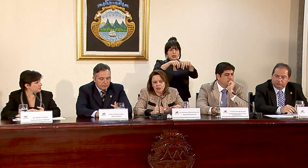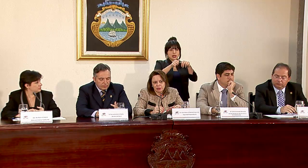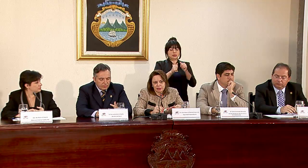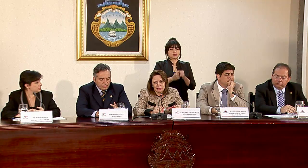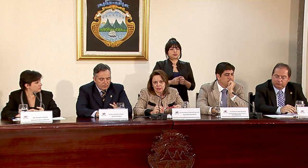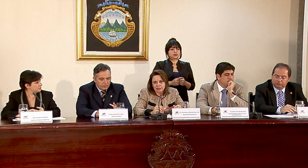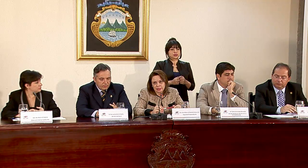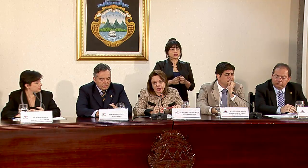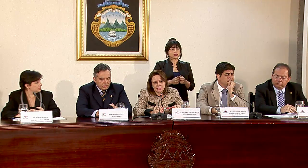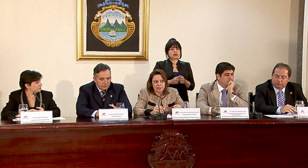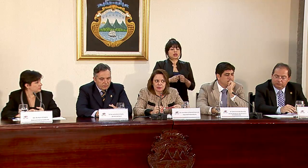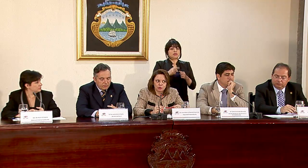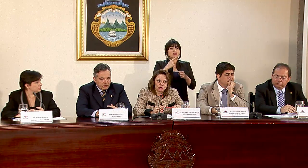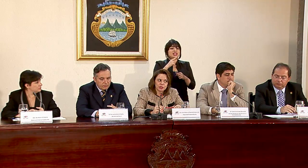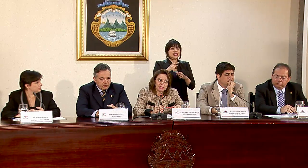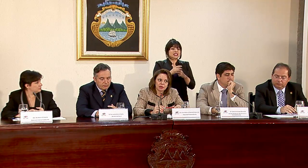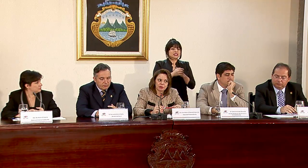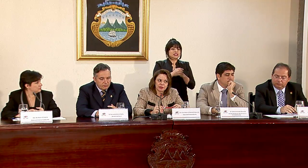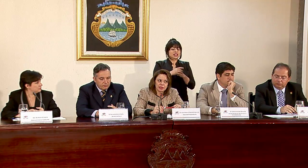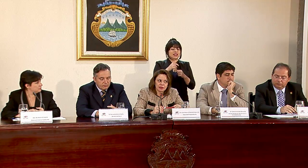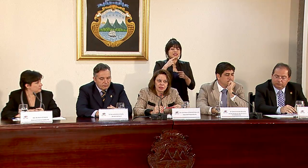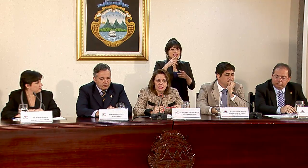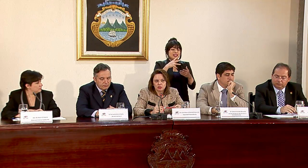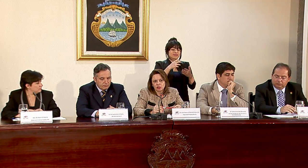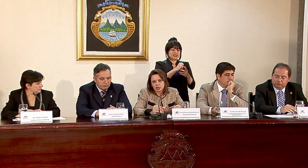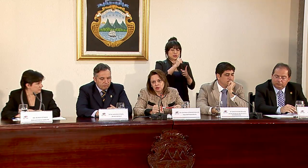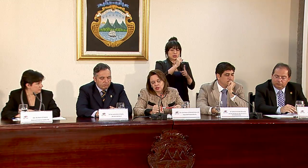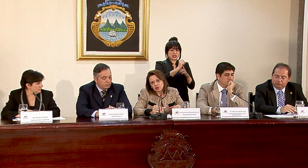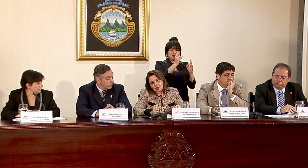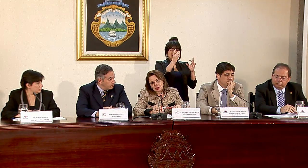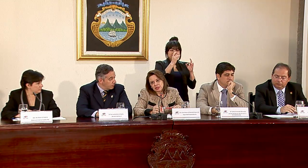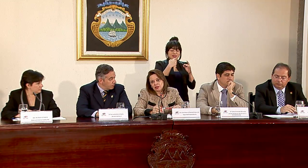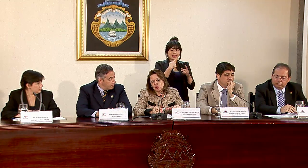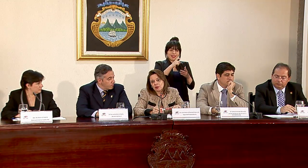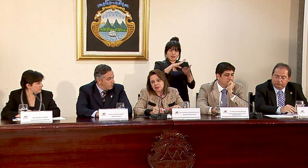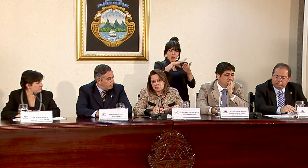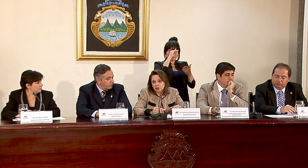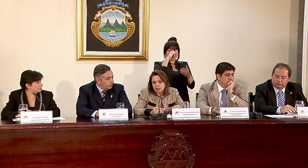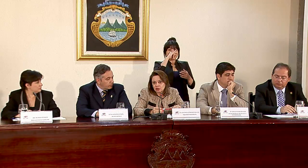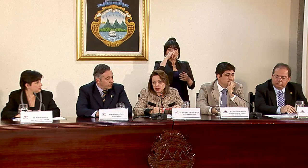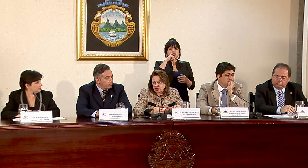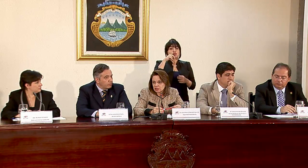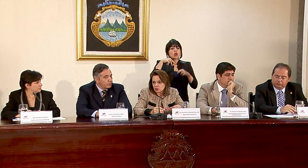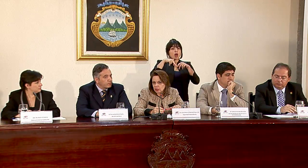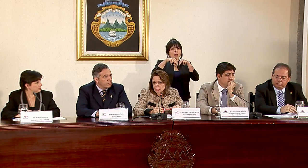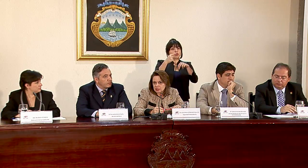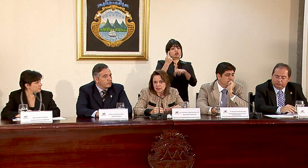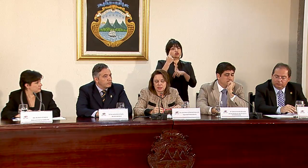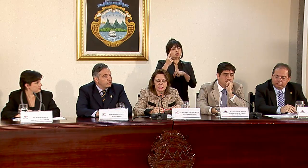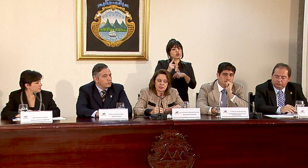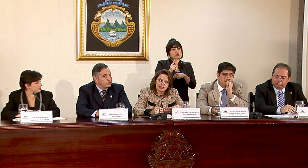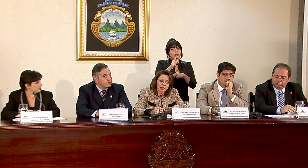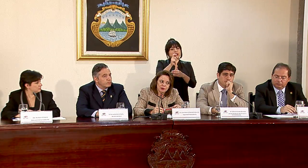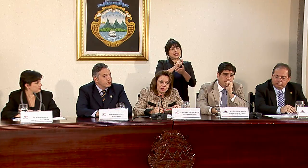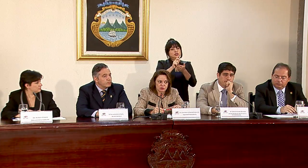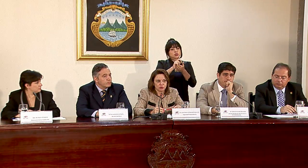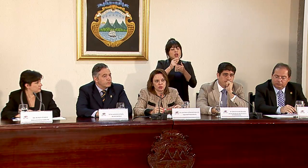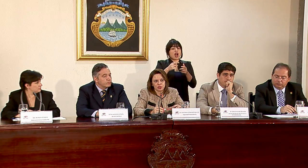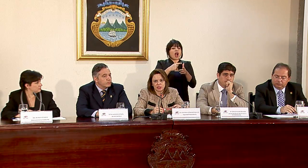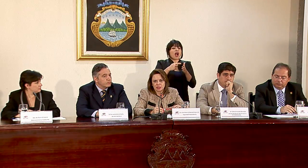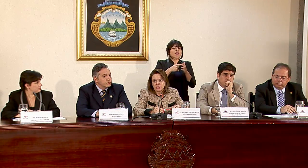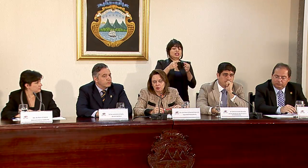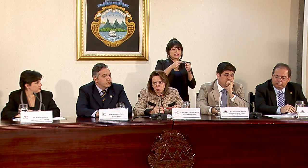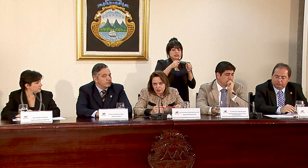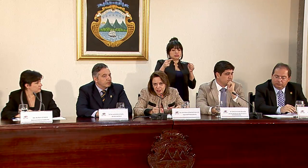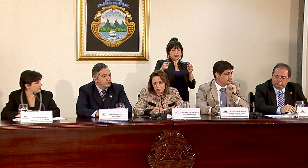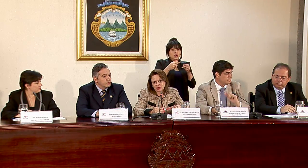porque realmente de las desgracias uno tiene que aprender. Son que los niños y las niñas no caminen solitos a las escuelas en distancias que a veces son